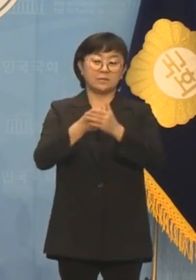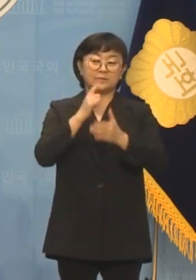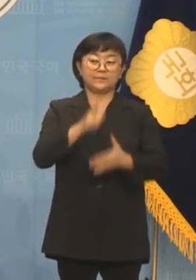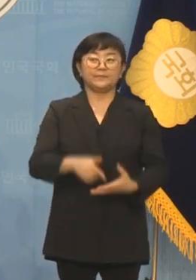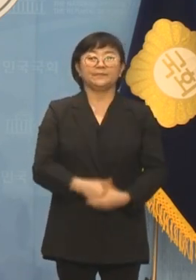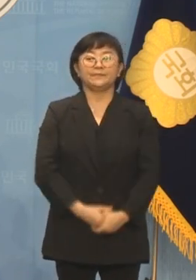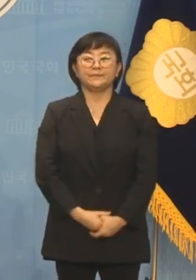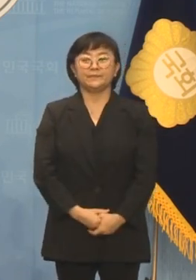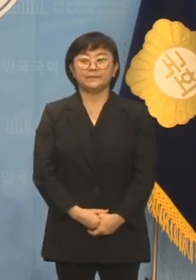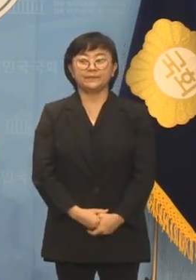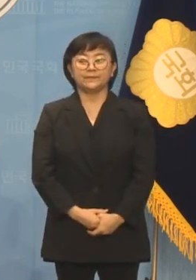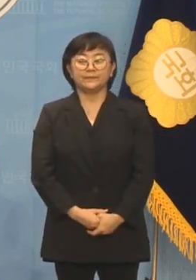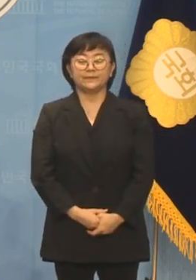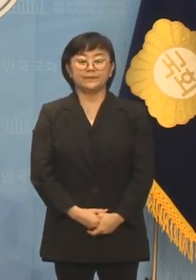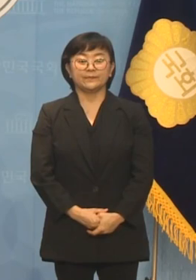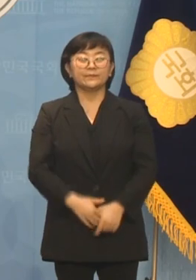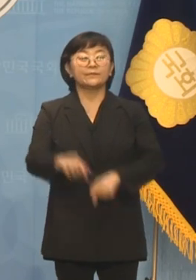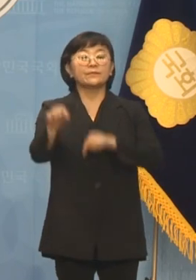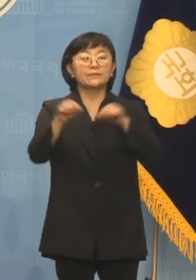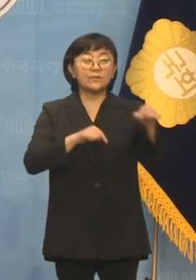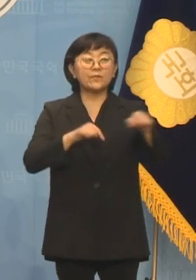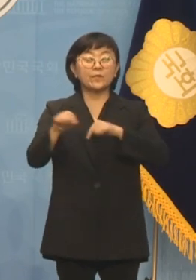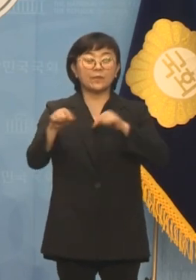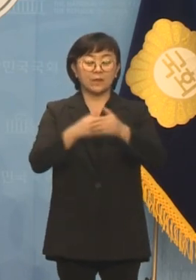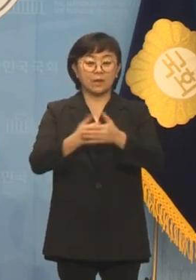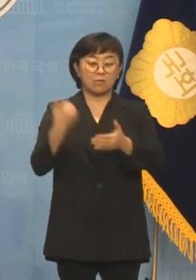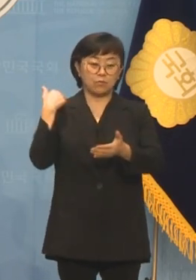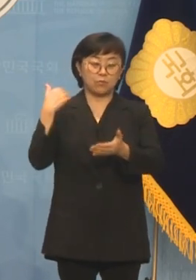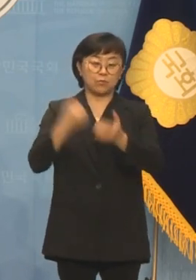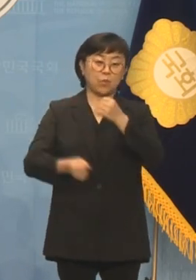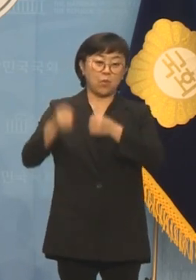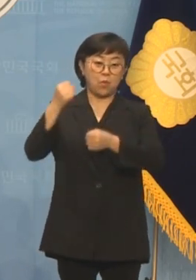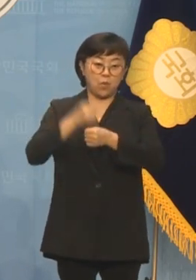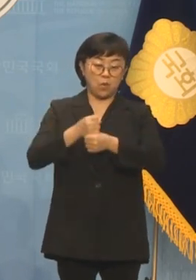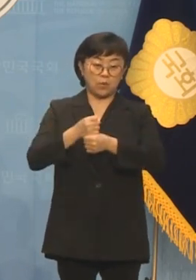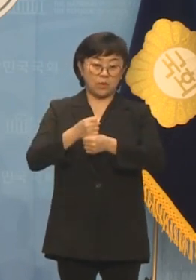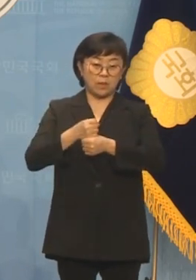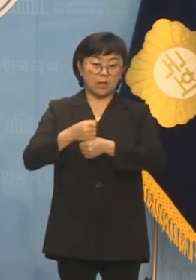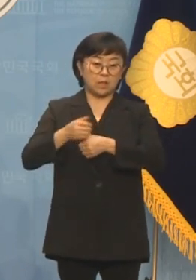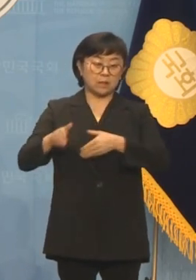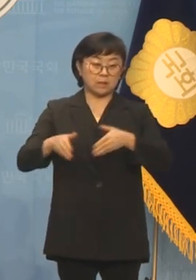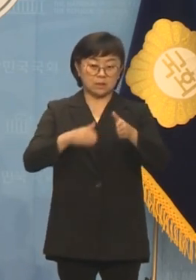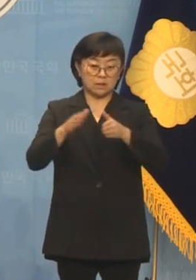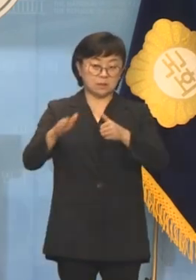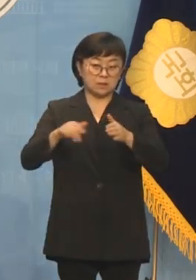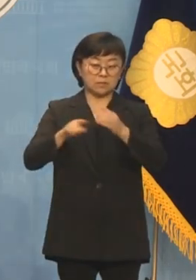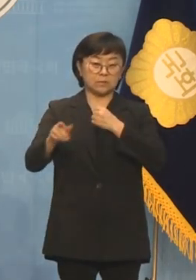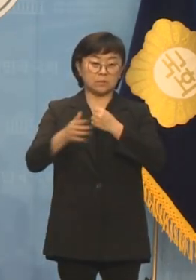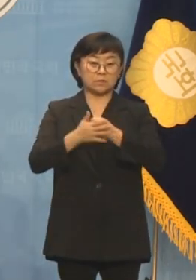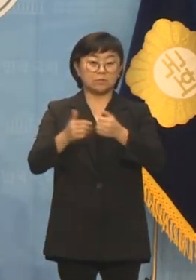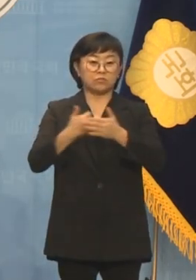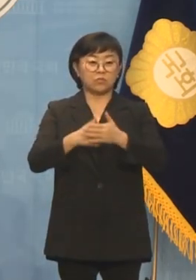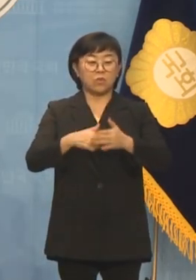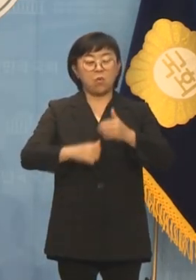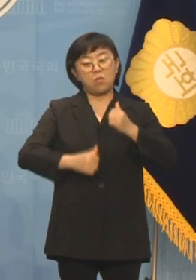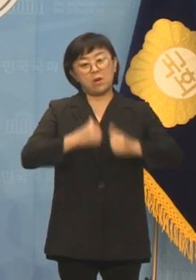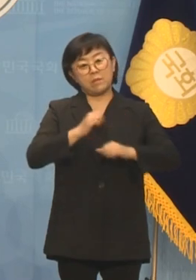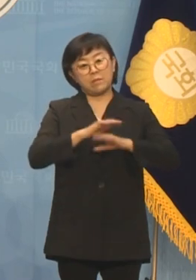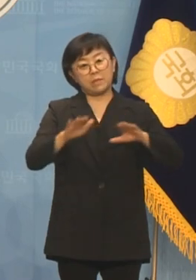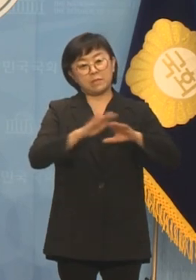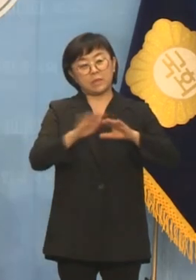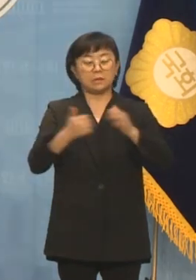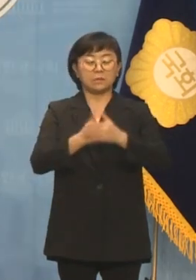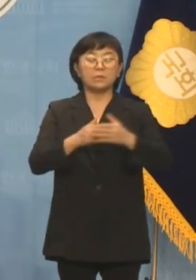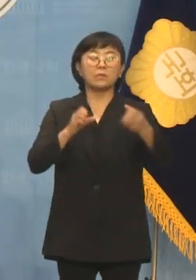생각합니다. 정치 복원의 길을 제가 비껴서는 것으로 내겠습니다. 분풀이가 아닌 이성으로 하는